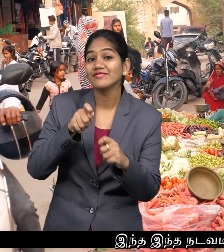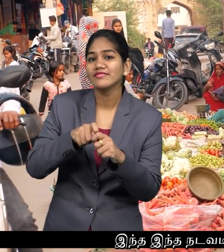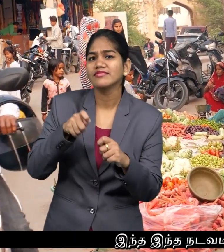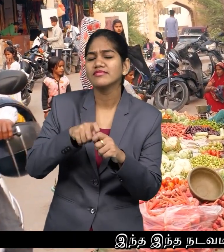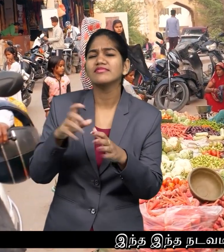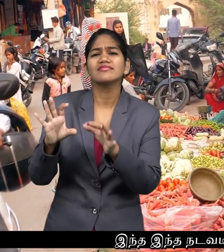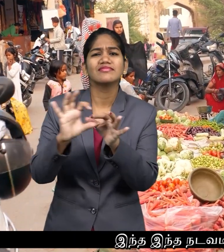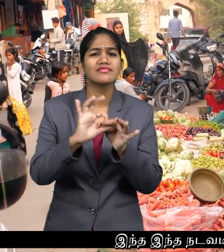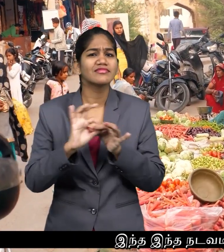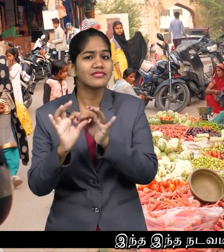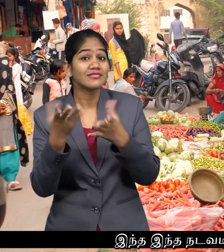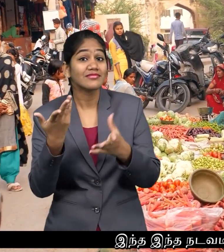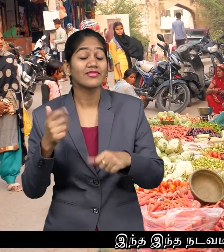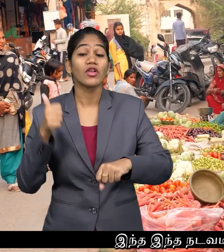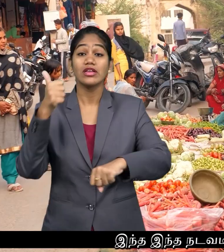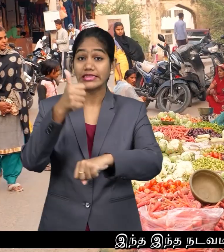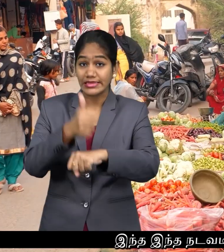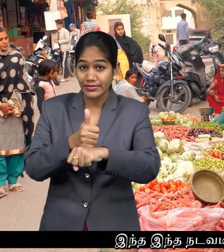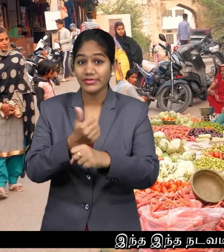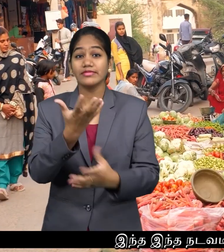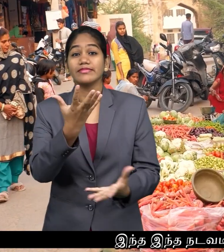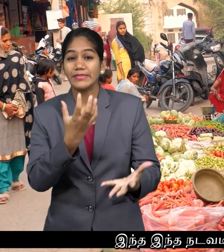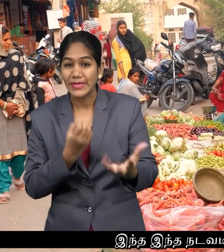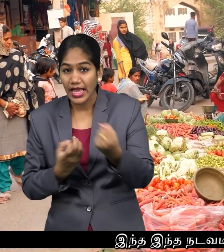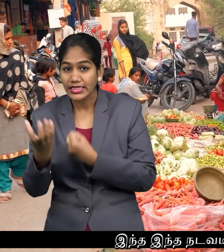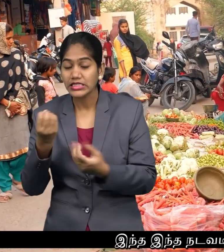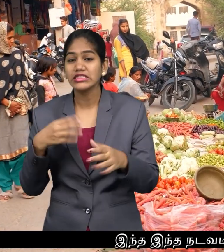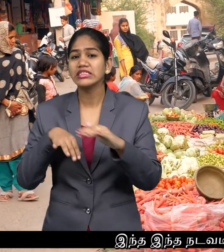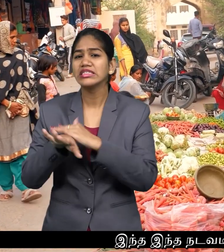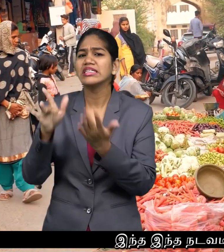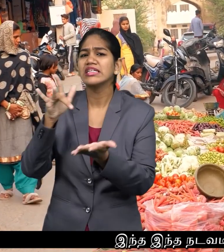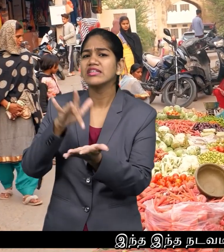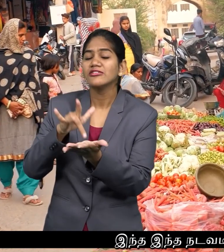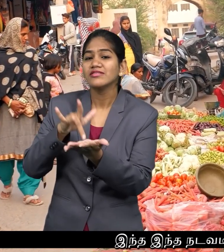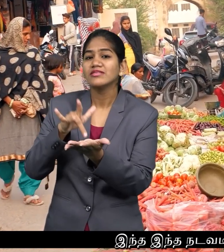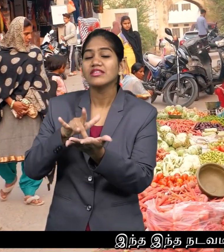இந்த நடவடிக்கைகள் கிராமப்புற மற்றும்